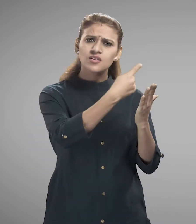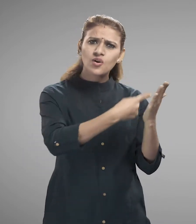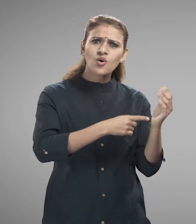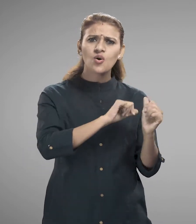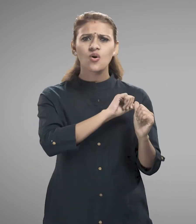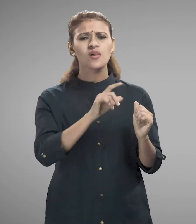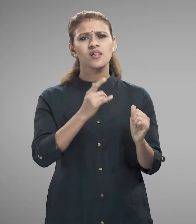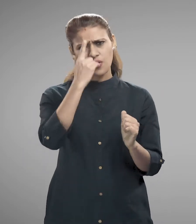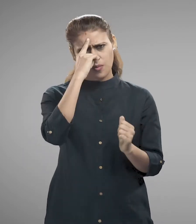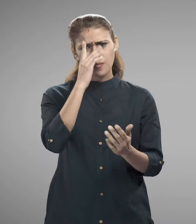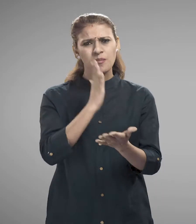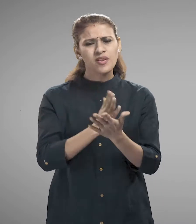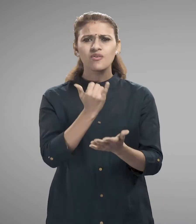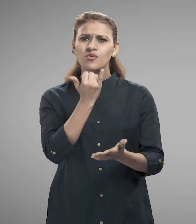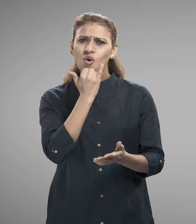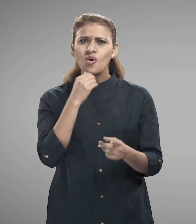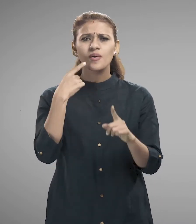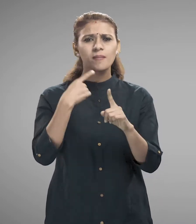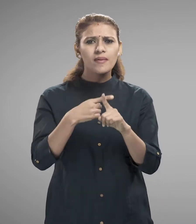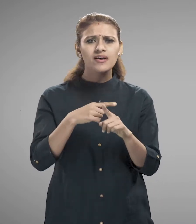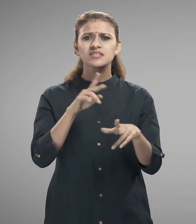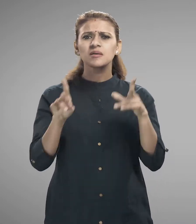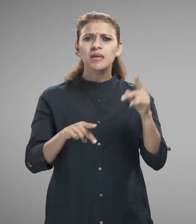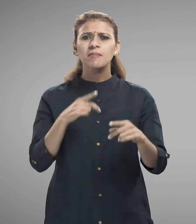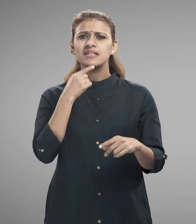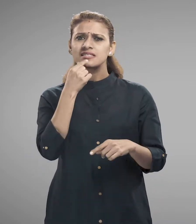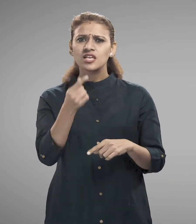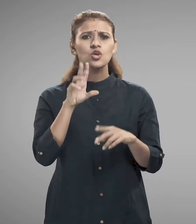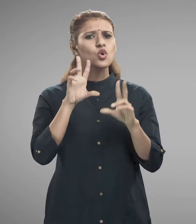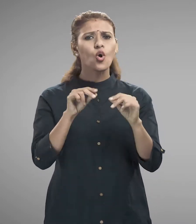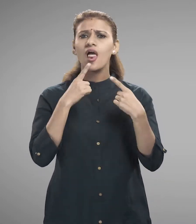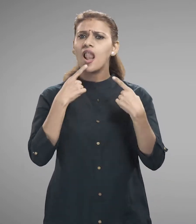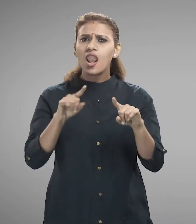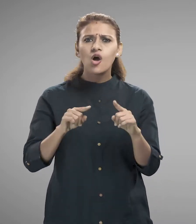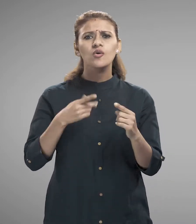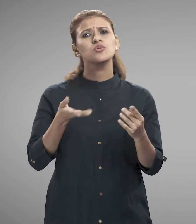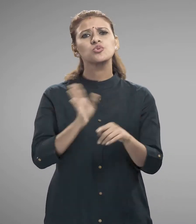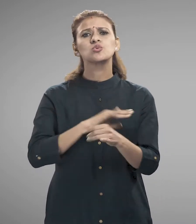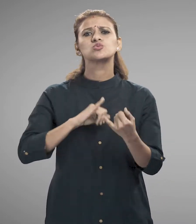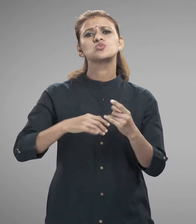ये सब मिथक और वर्जनाएं हैं जो समाज द्वारा पारित की जाती हैं।